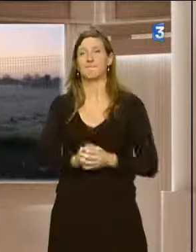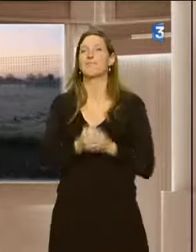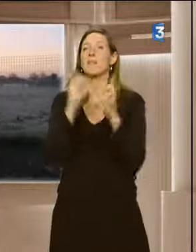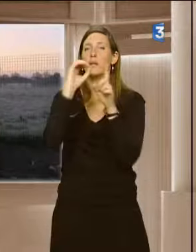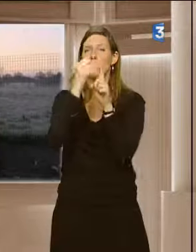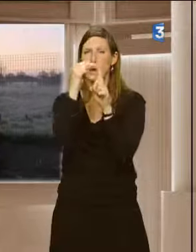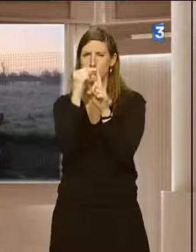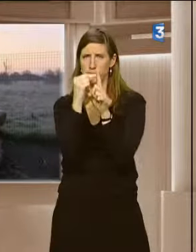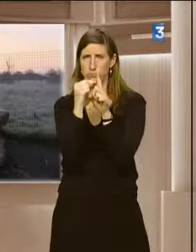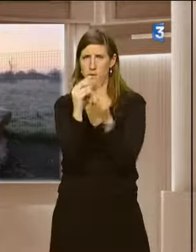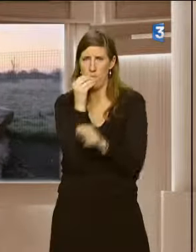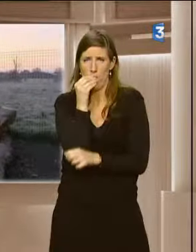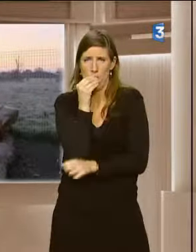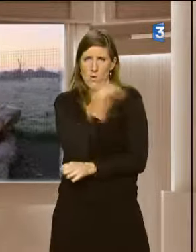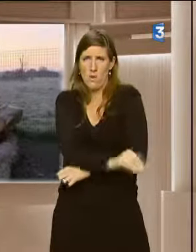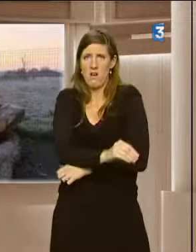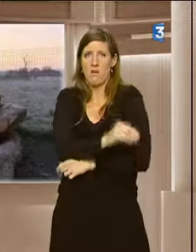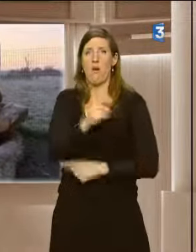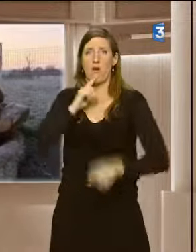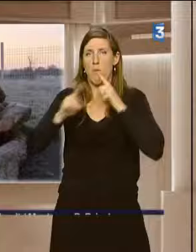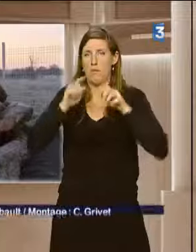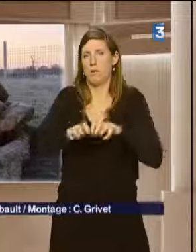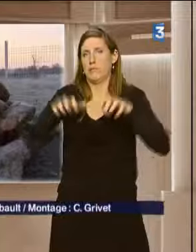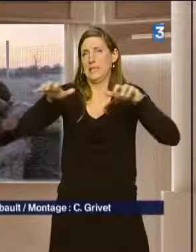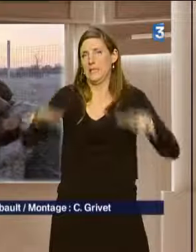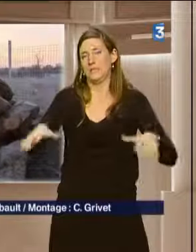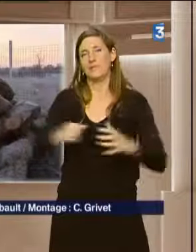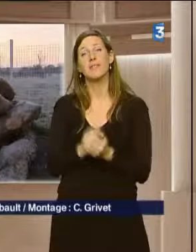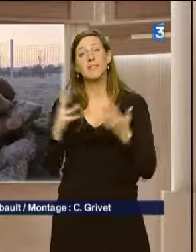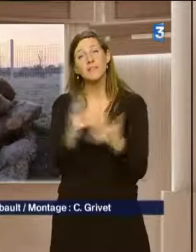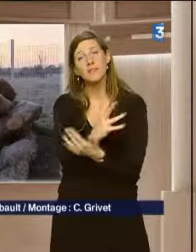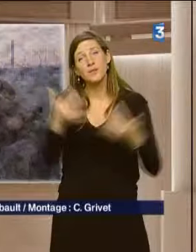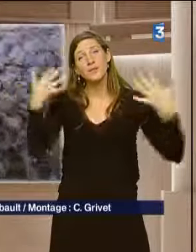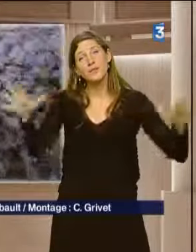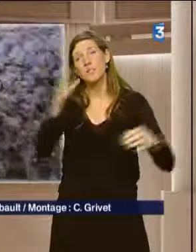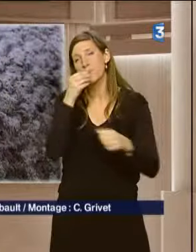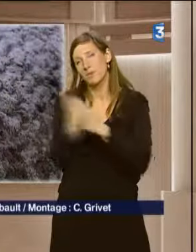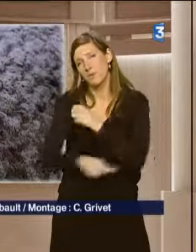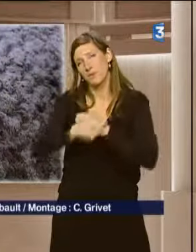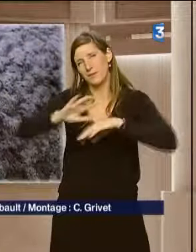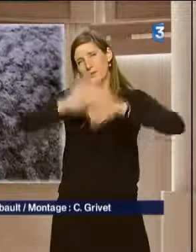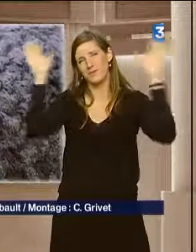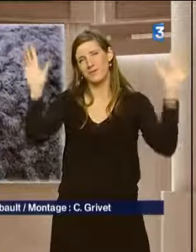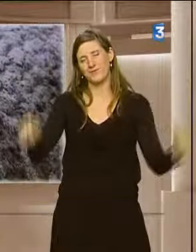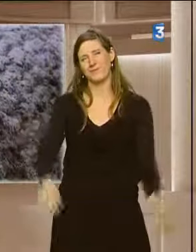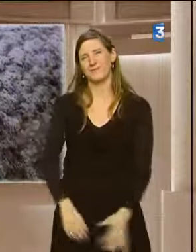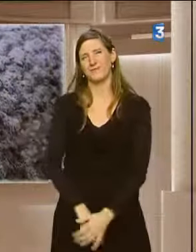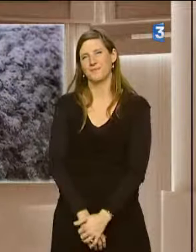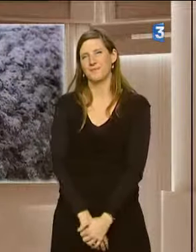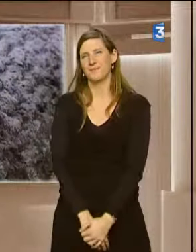zéro, les commandes affluent. C'est la fin de signature. Bonne semaine à tous.